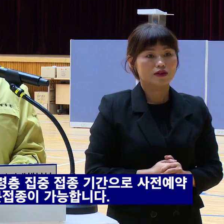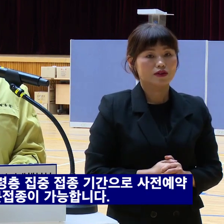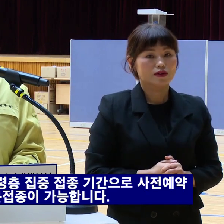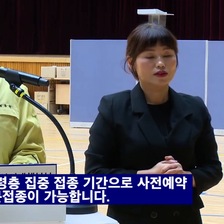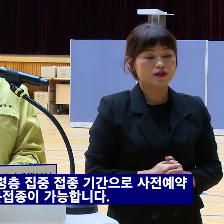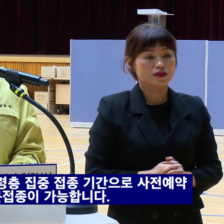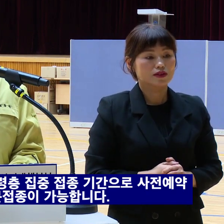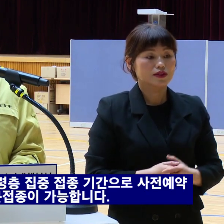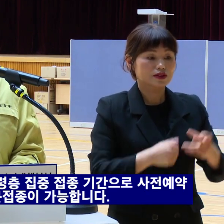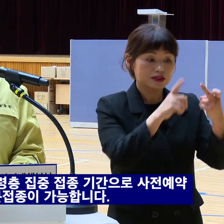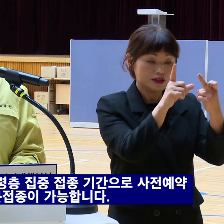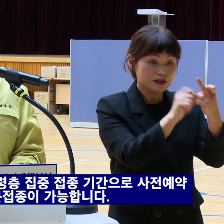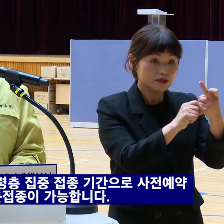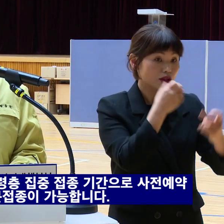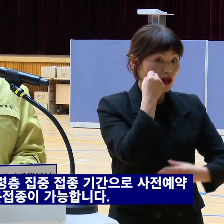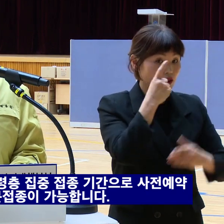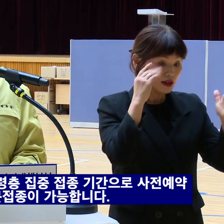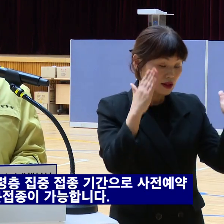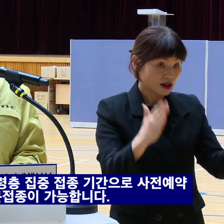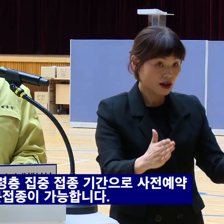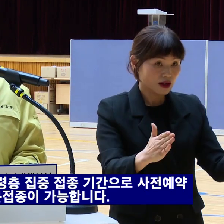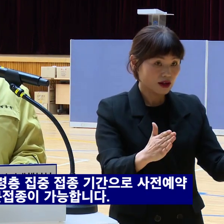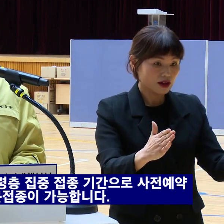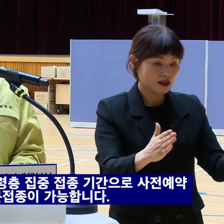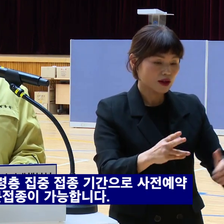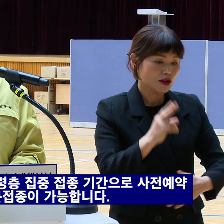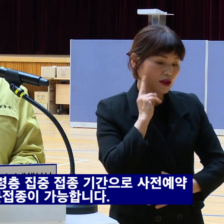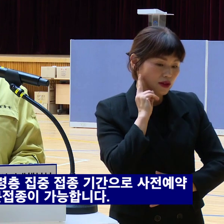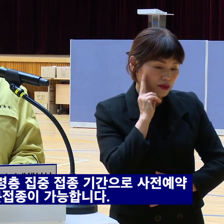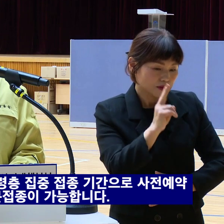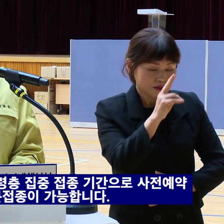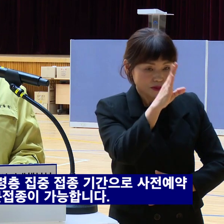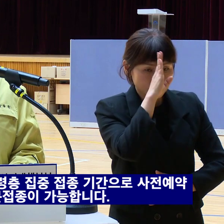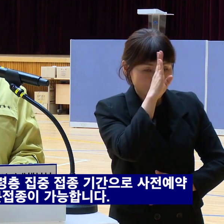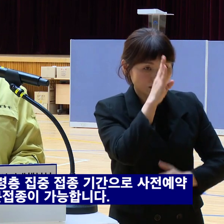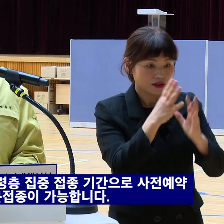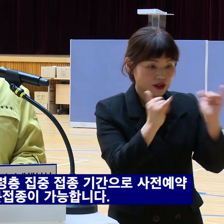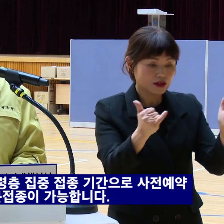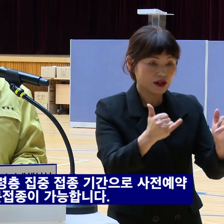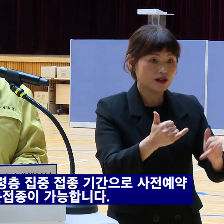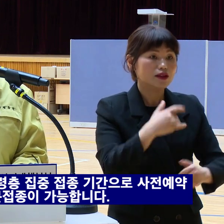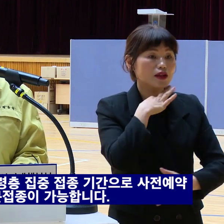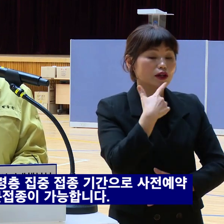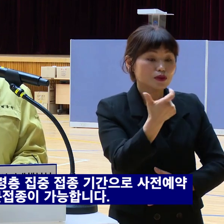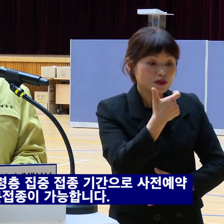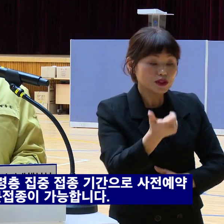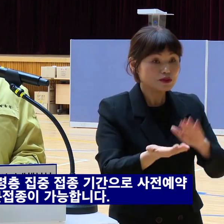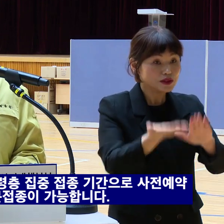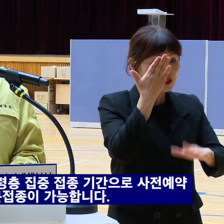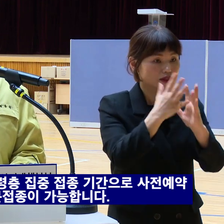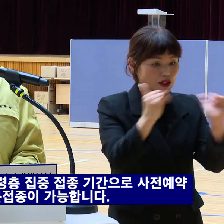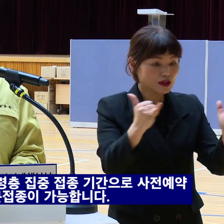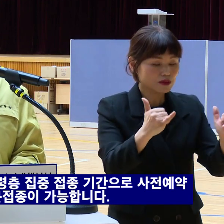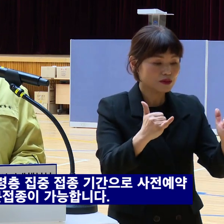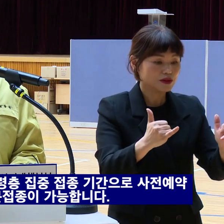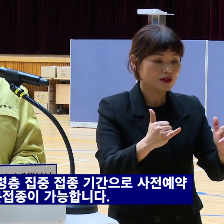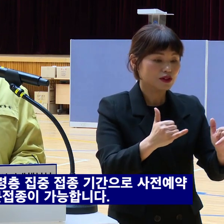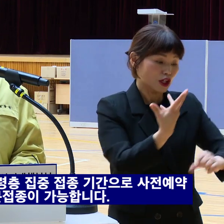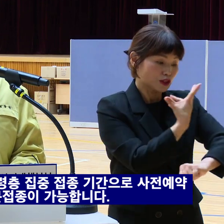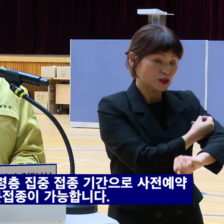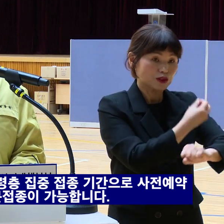한 달간은 60세 고령층 집중 접종 기간으로 사전 예약 없이 위탁